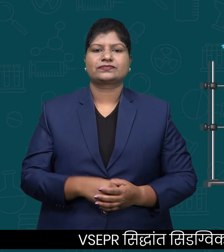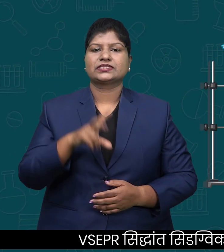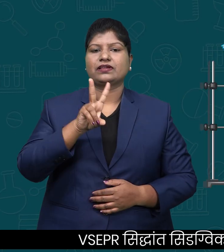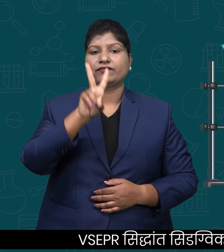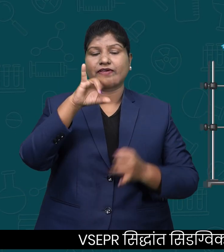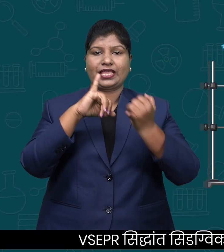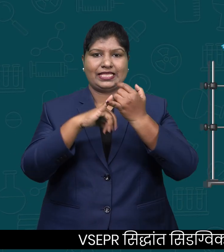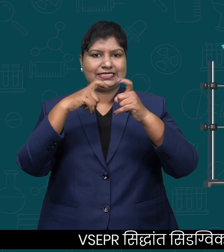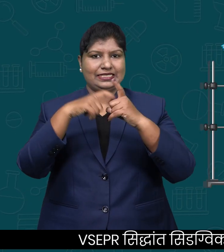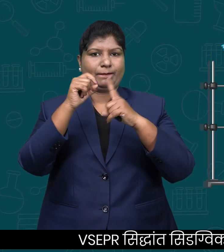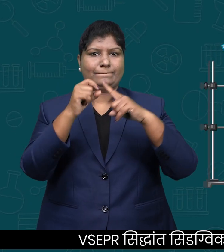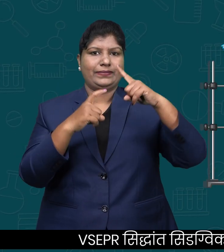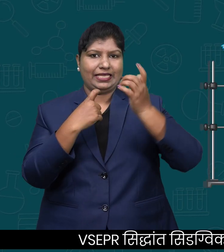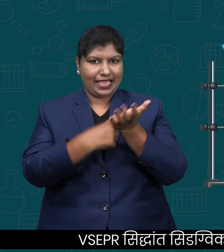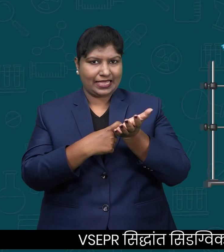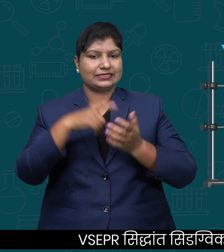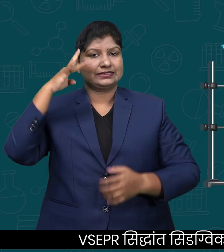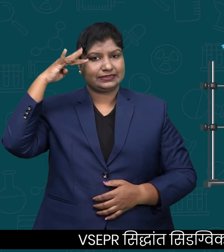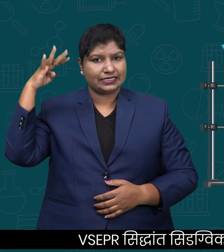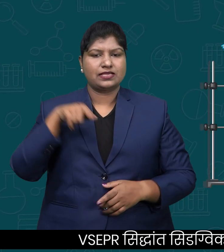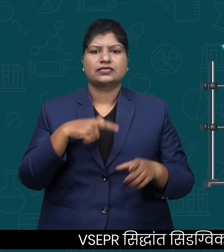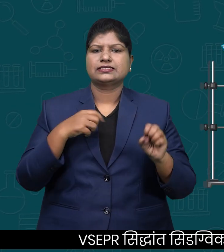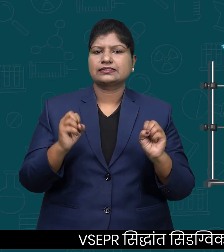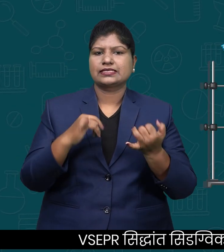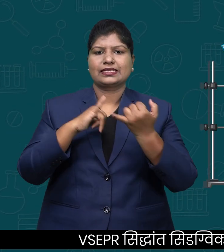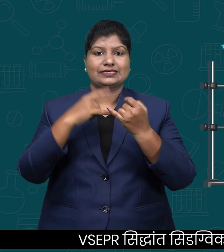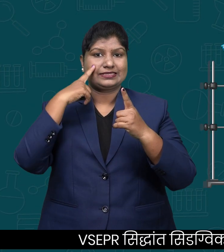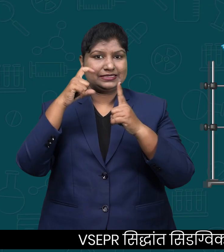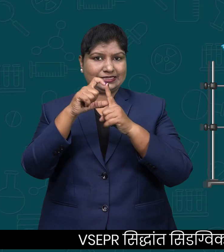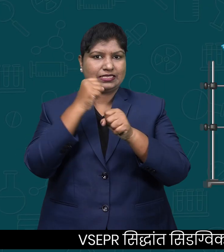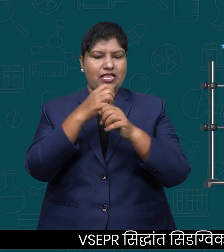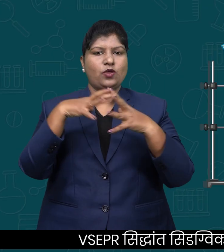VSEPR सिद्धांत सिग्विक आणि पॉवेल यांनी मांडला होता.